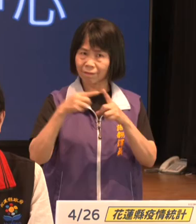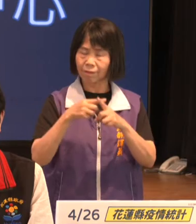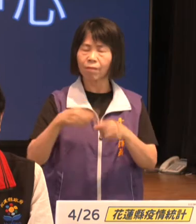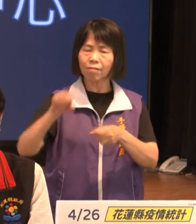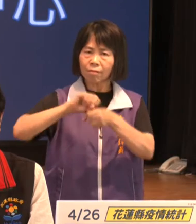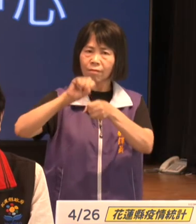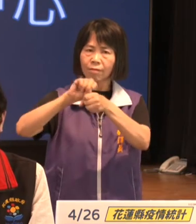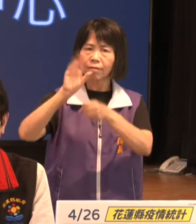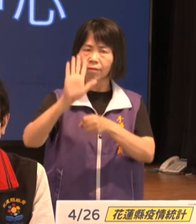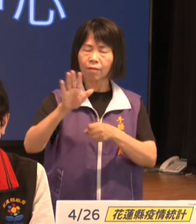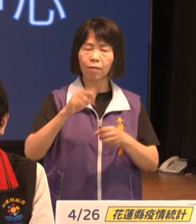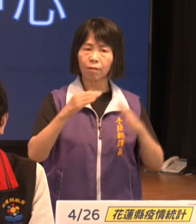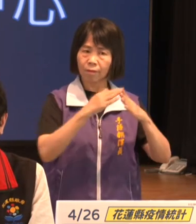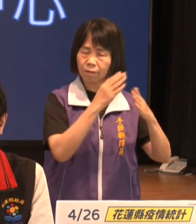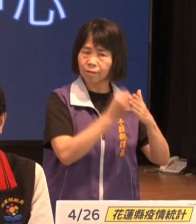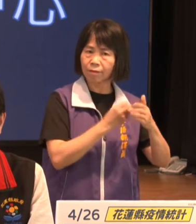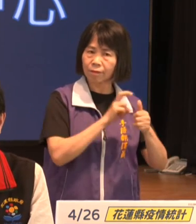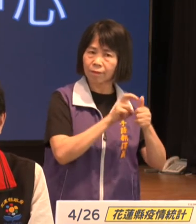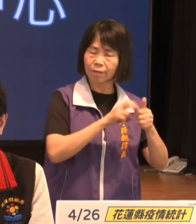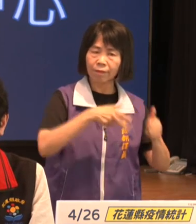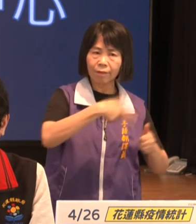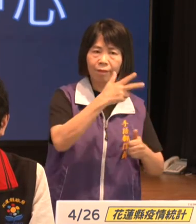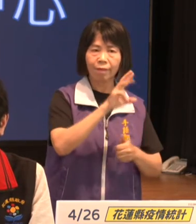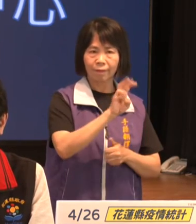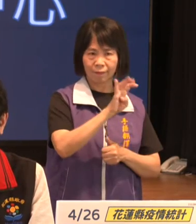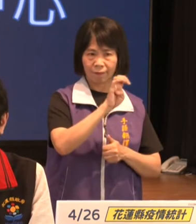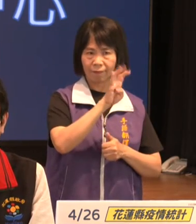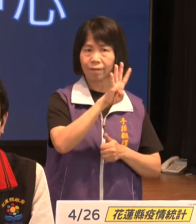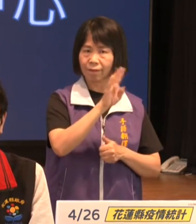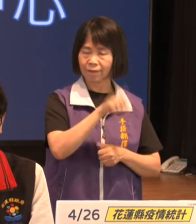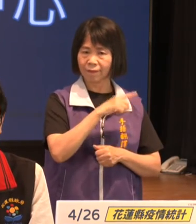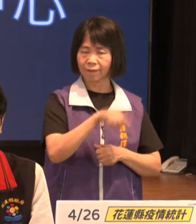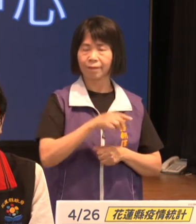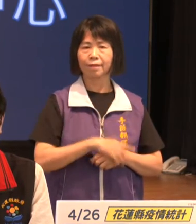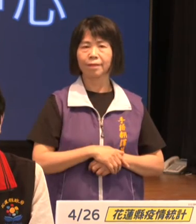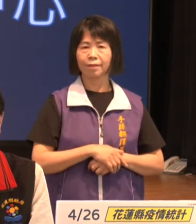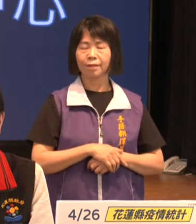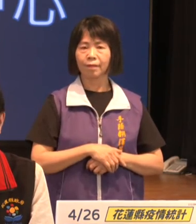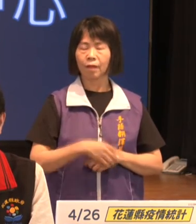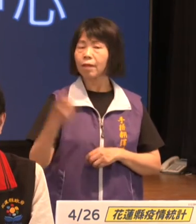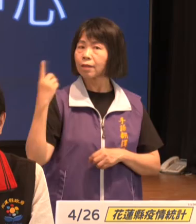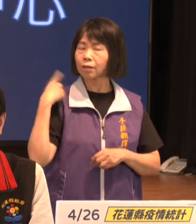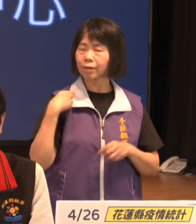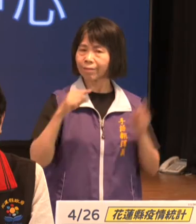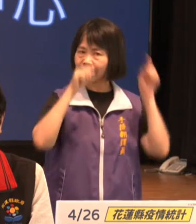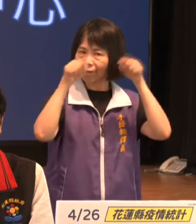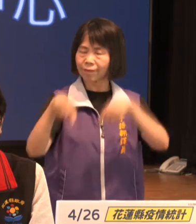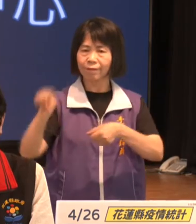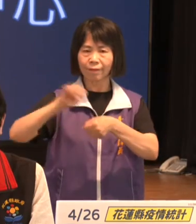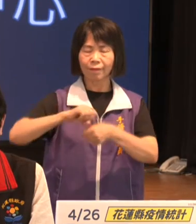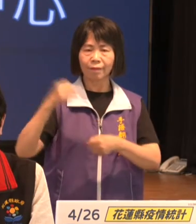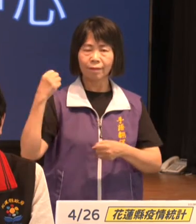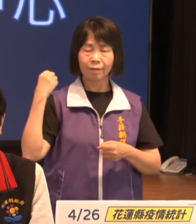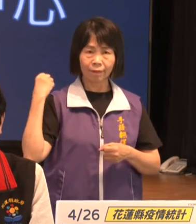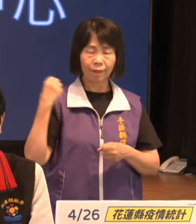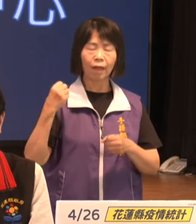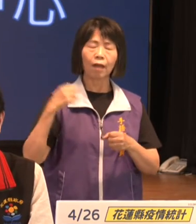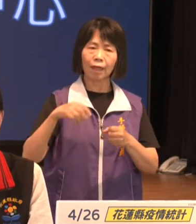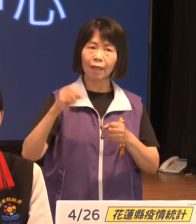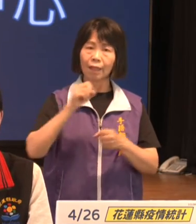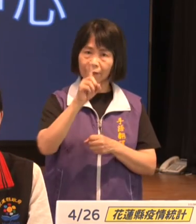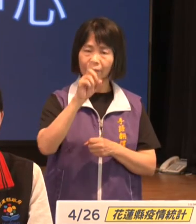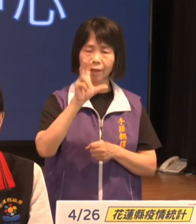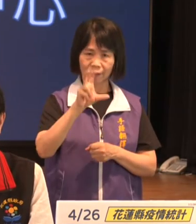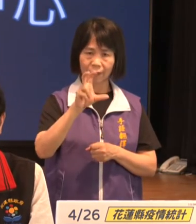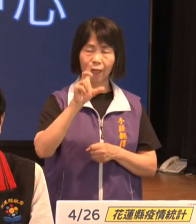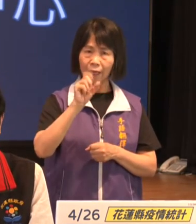前居家照护的人数有744人那在昨天一整天增加了117人那